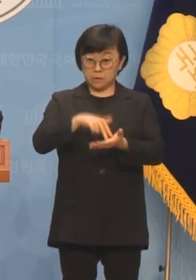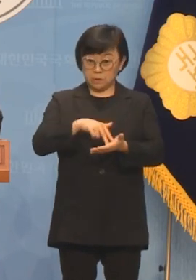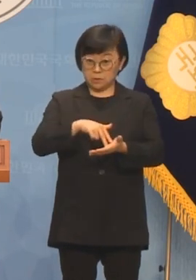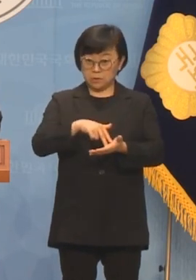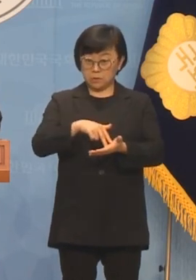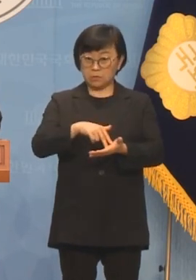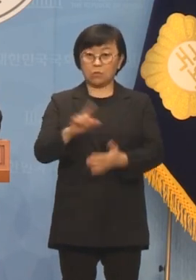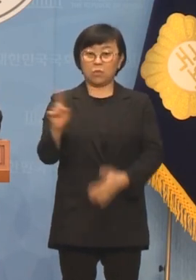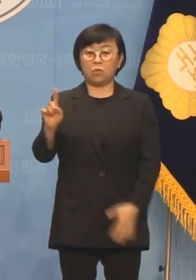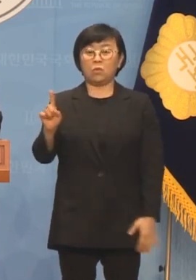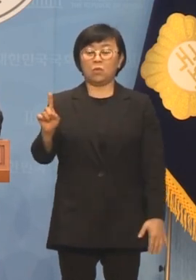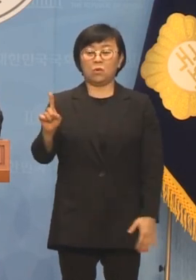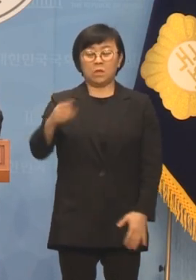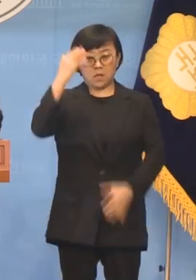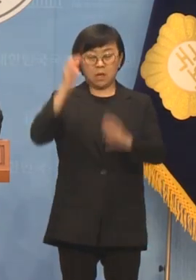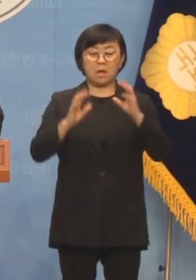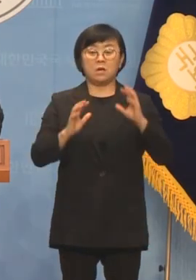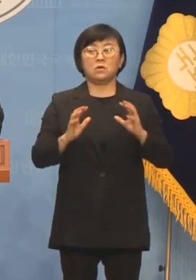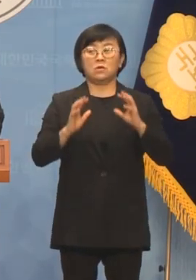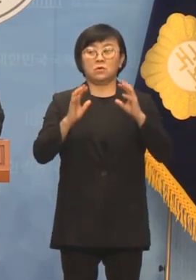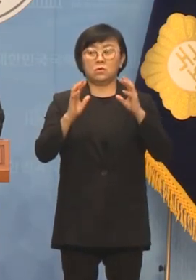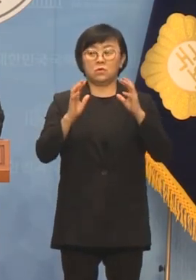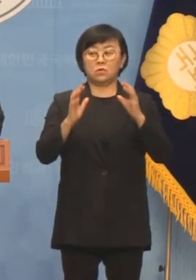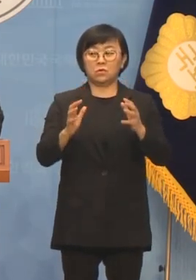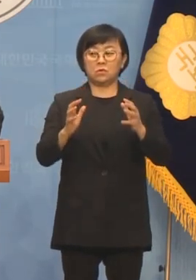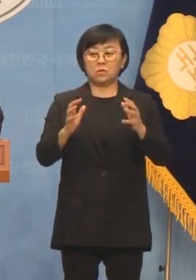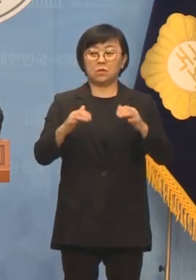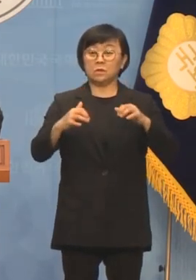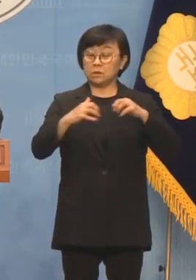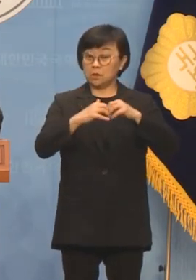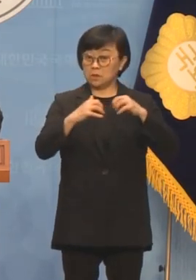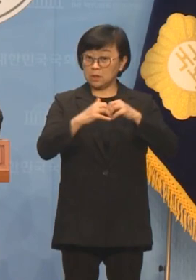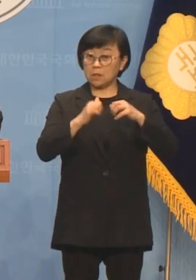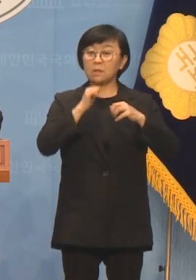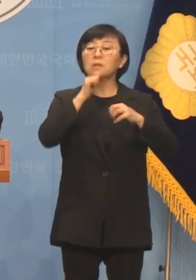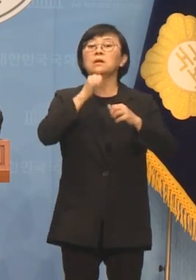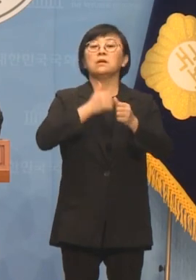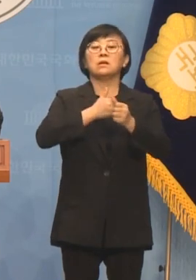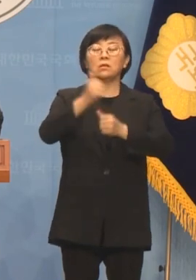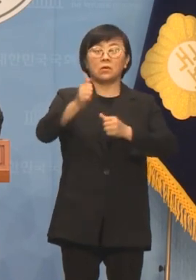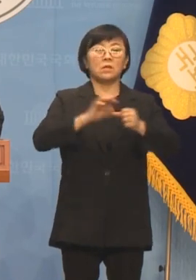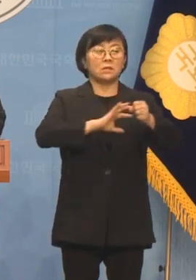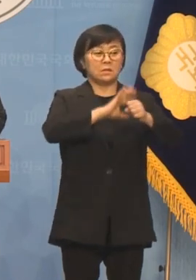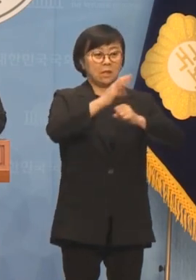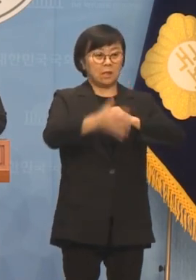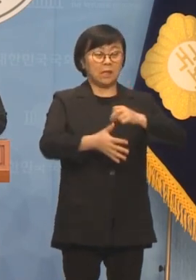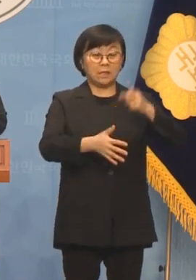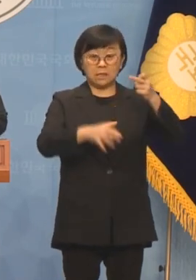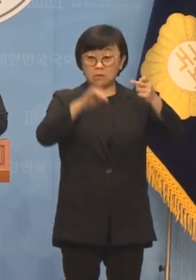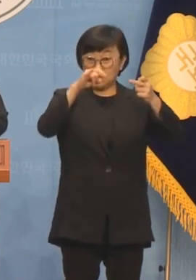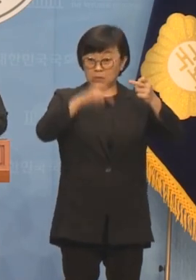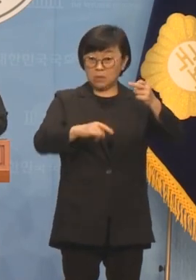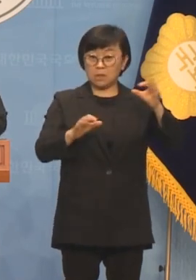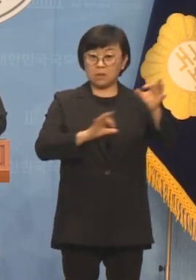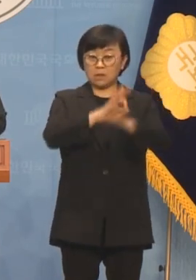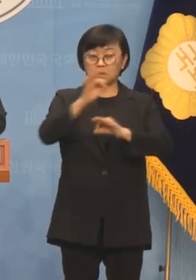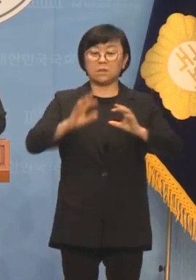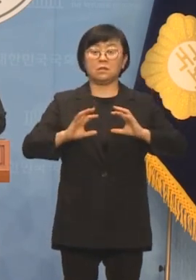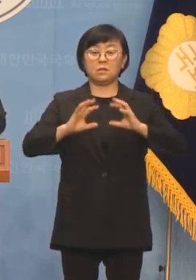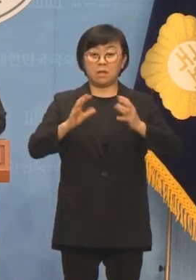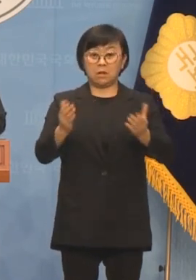자리에 섰습니다. 대한민국은 전쟁과 가난을 이겨내고 세계 12위 경제 대국으로